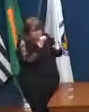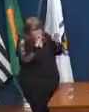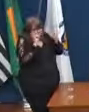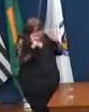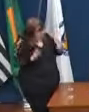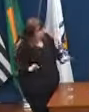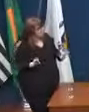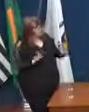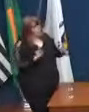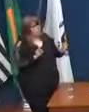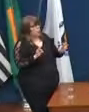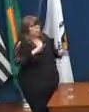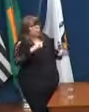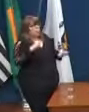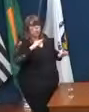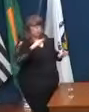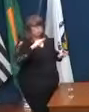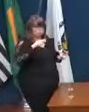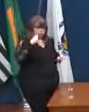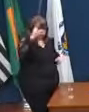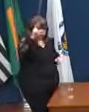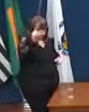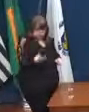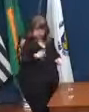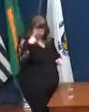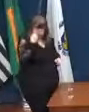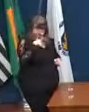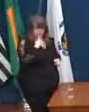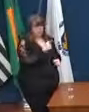certeza, o político ele tem responsabilidade, sim.